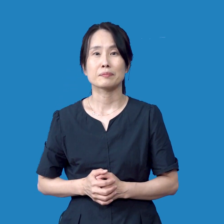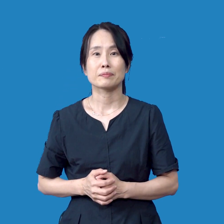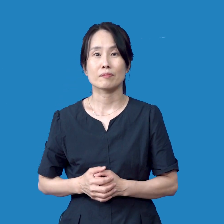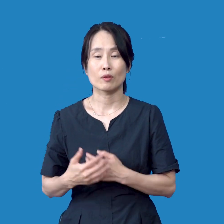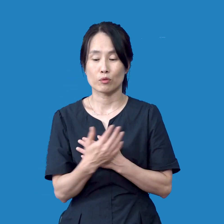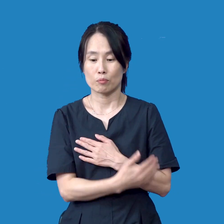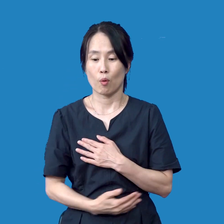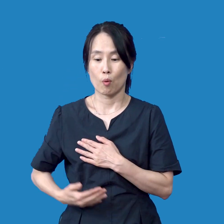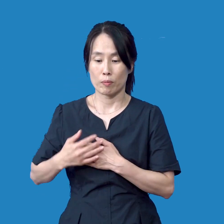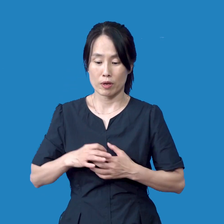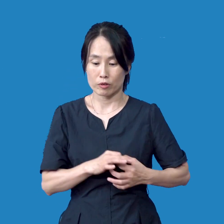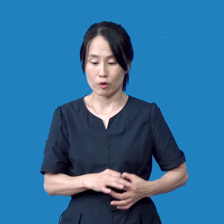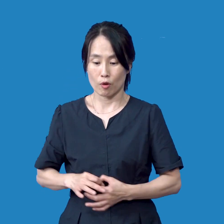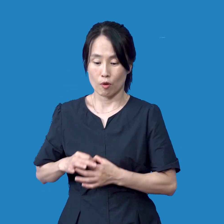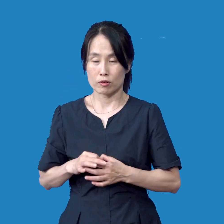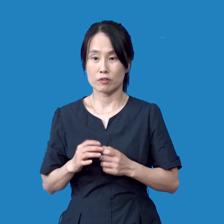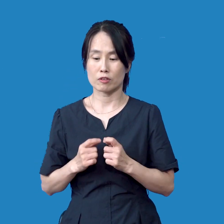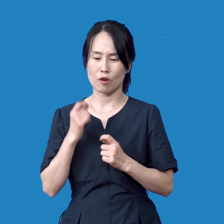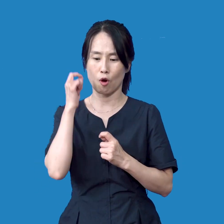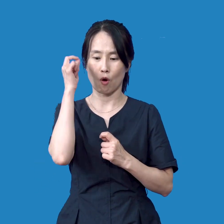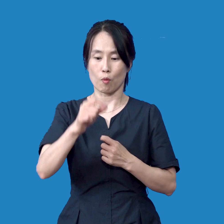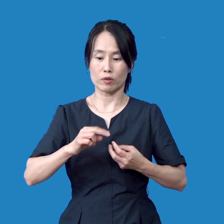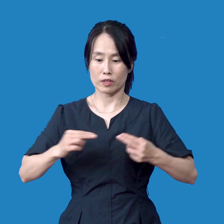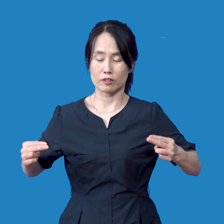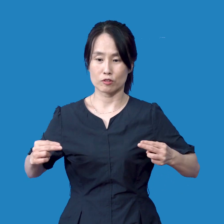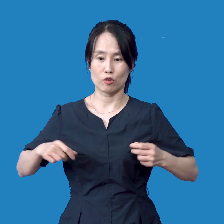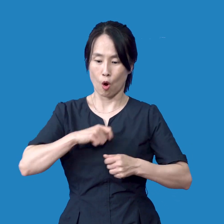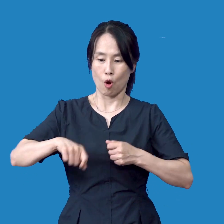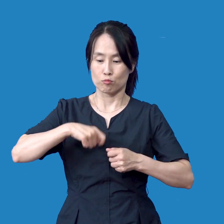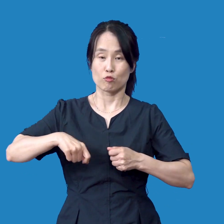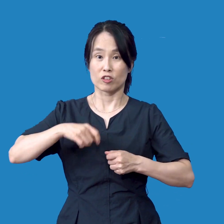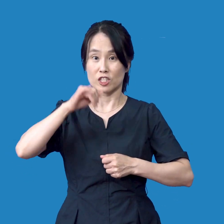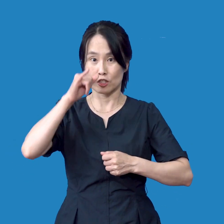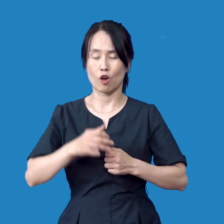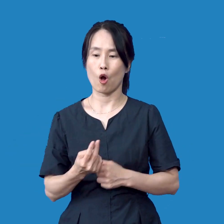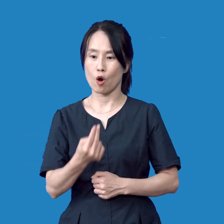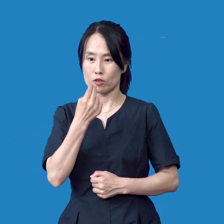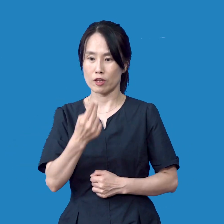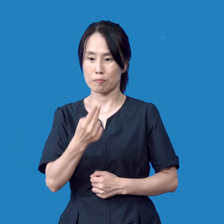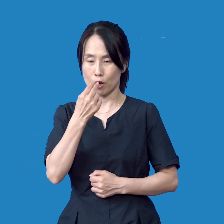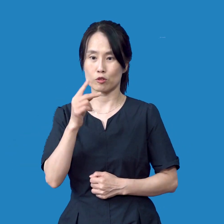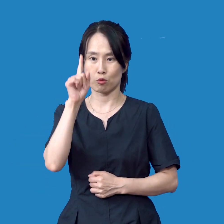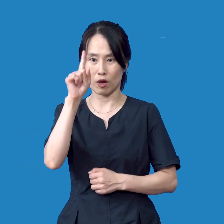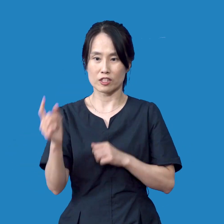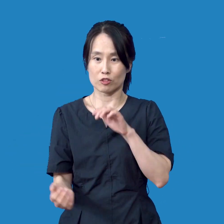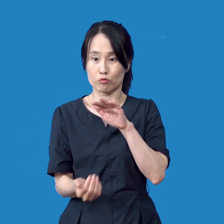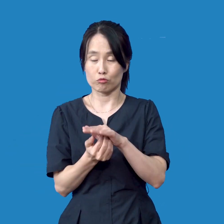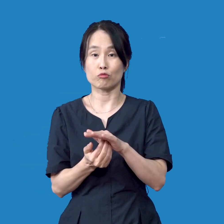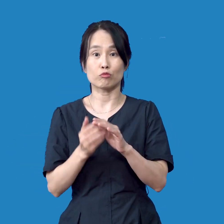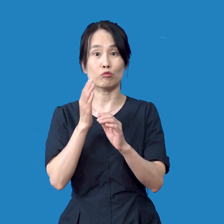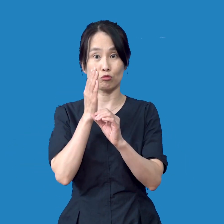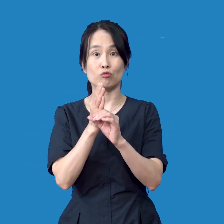지체는 영원의 끈으로 묶여져 있는데, 생명적인 연합으로 하나를 이루고 있는데,